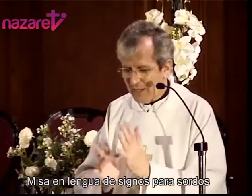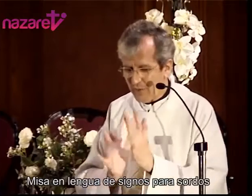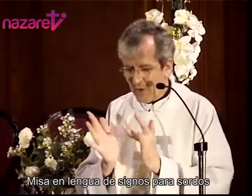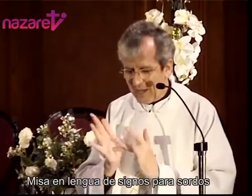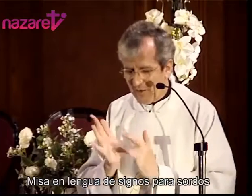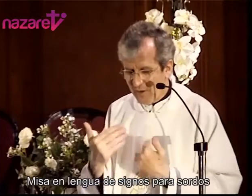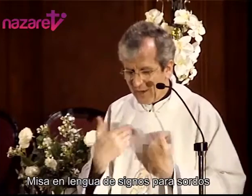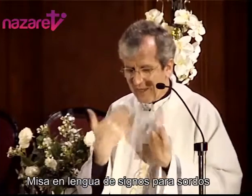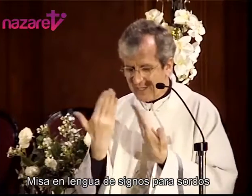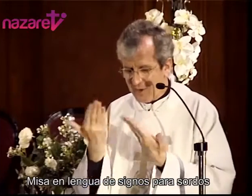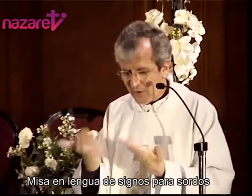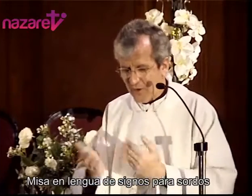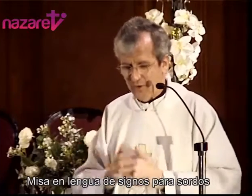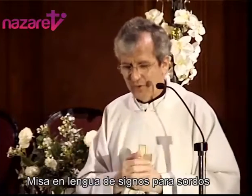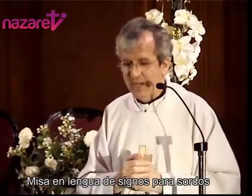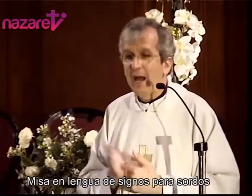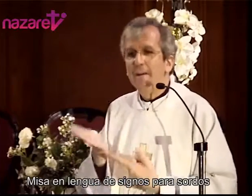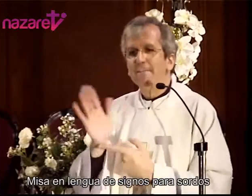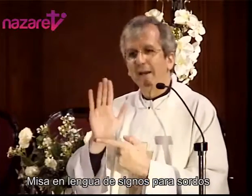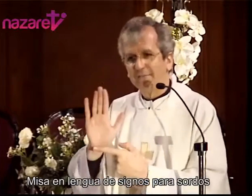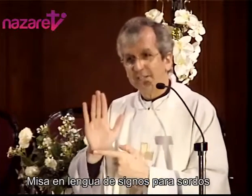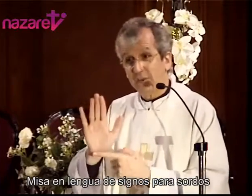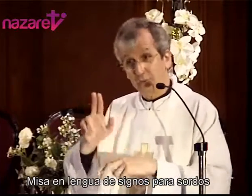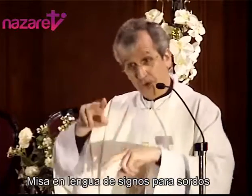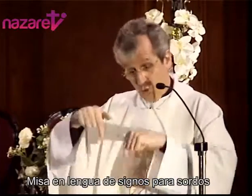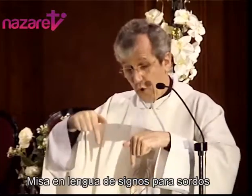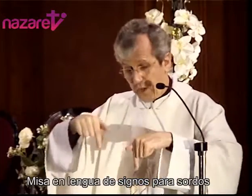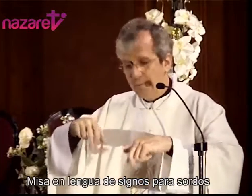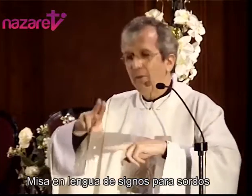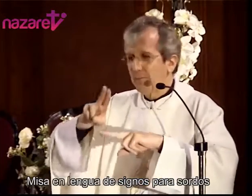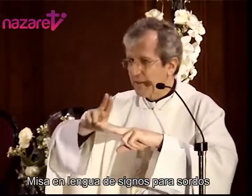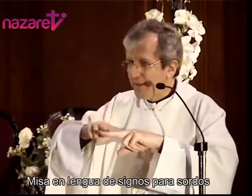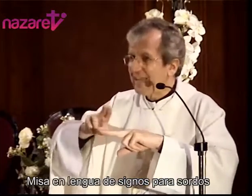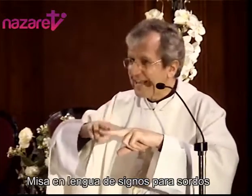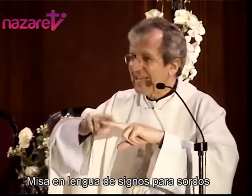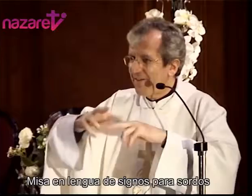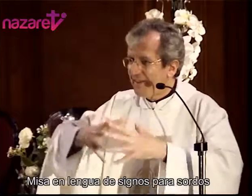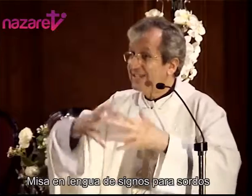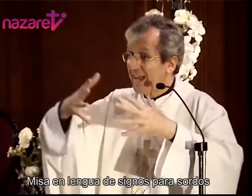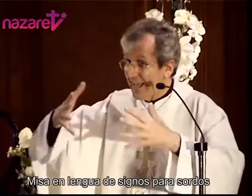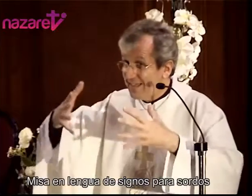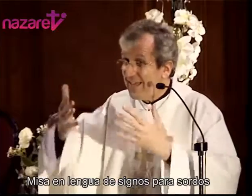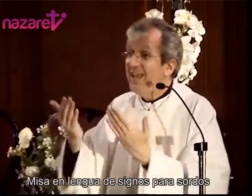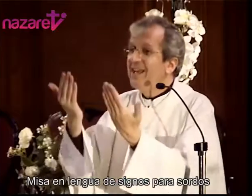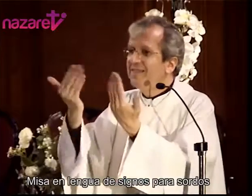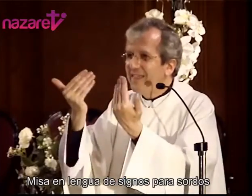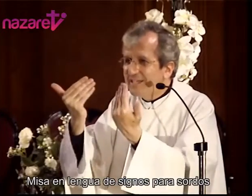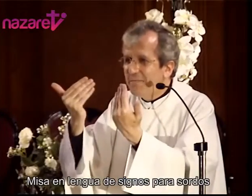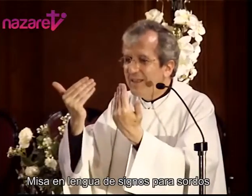todo aquello que el Señor nos ha manifestado. Hoy podemos decir que es esa fiesta grande de despedida,